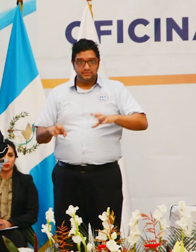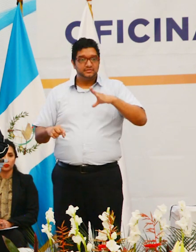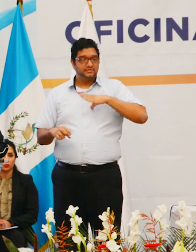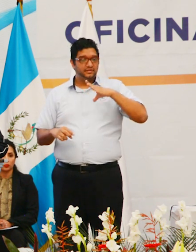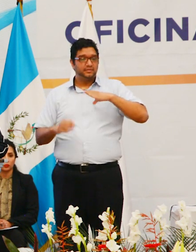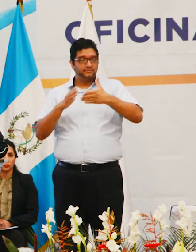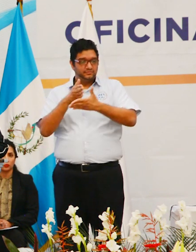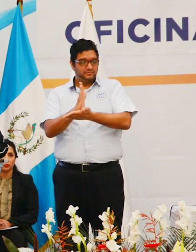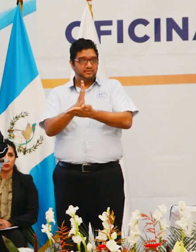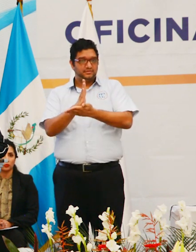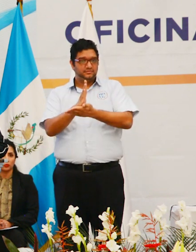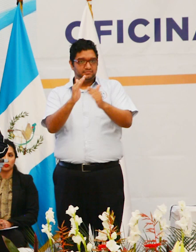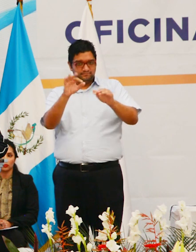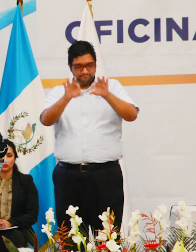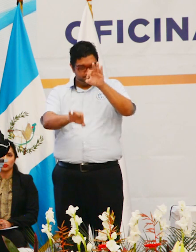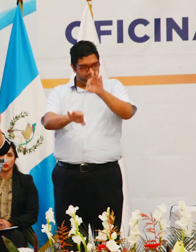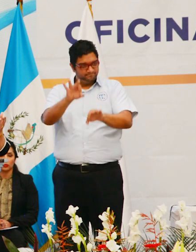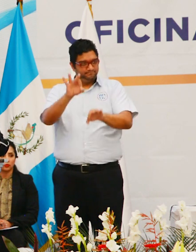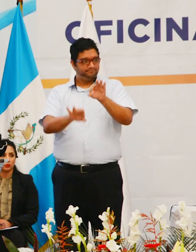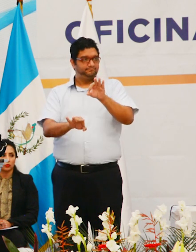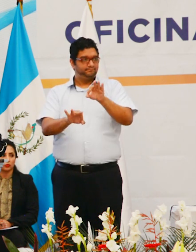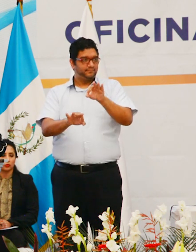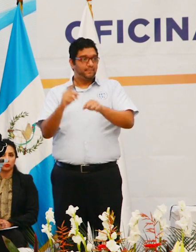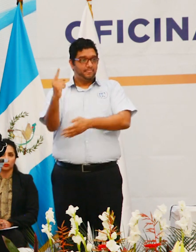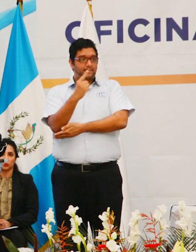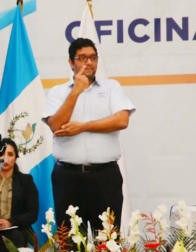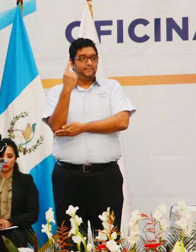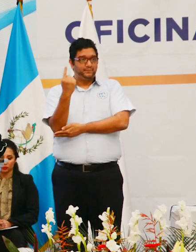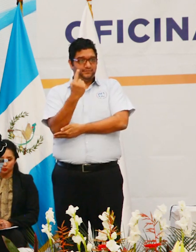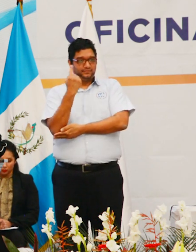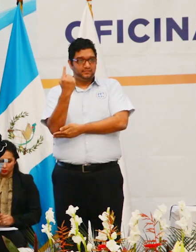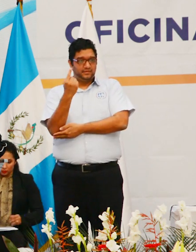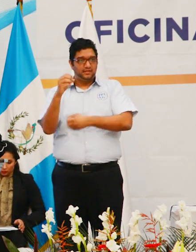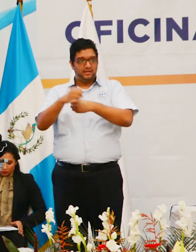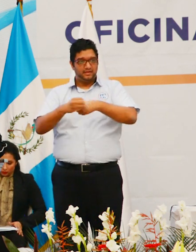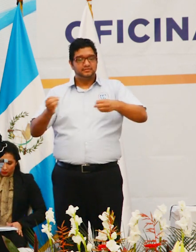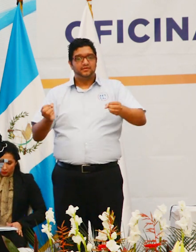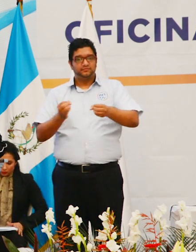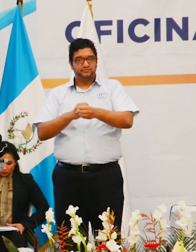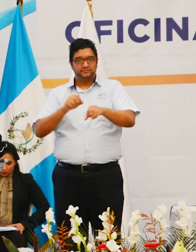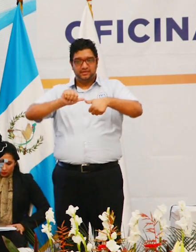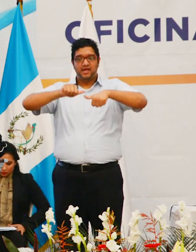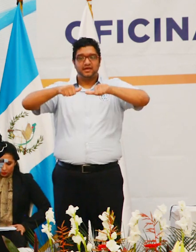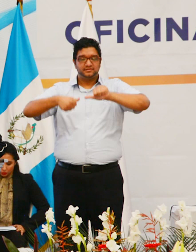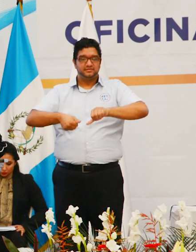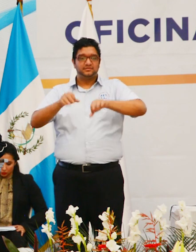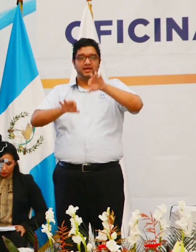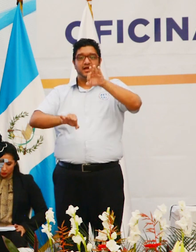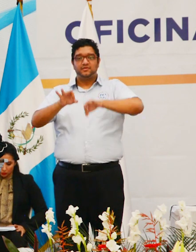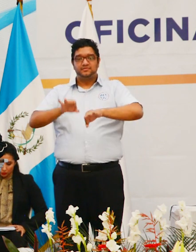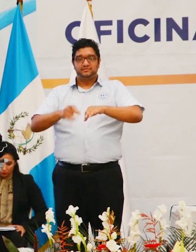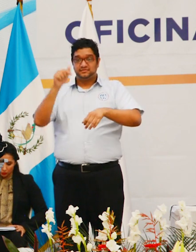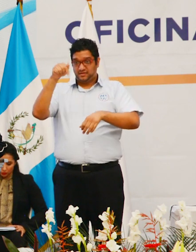a la justicia sobre todo, y lo importante que esta Oficina de Acceso a la Justicia va a brindar a partir